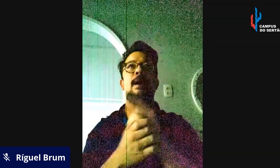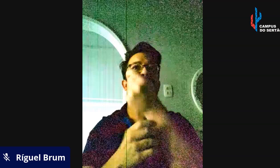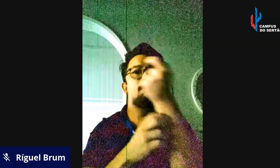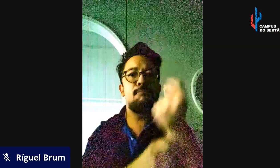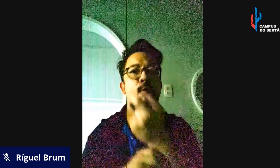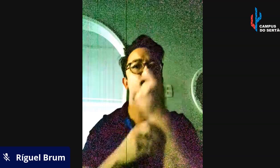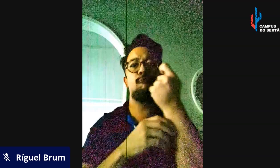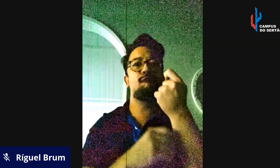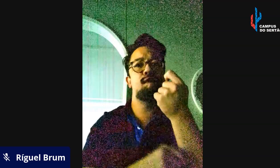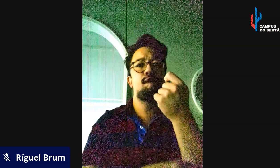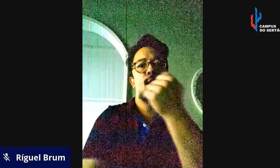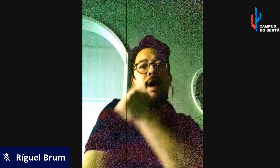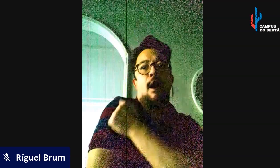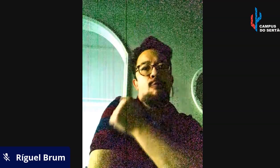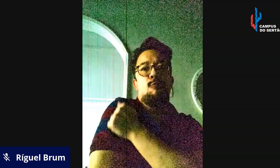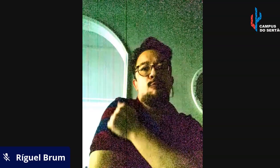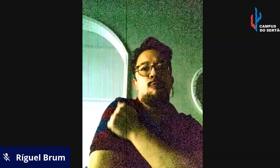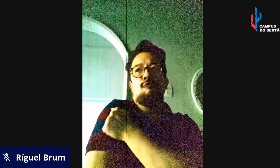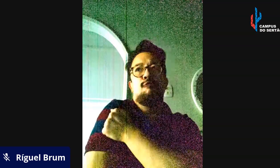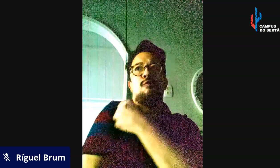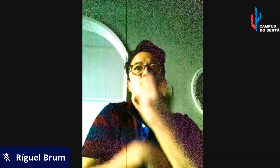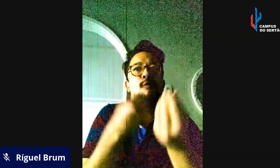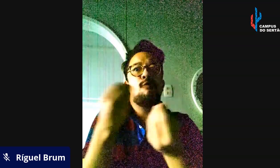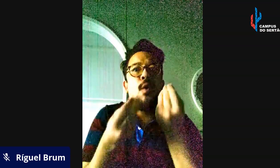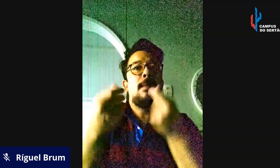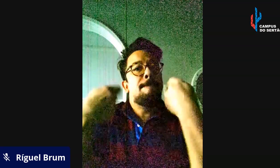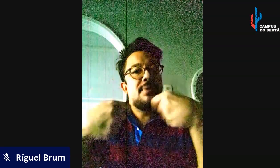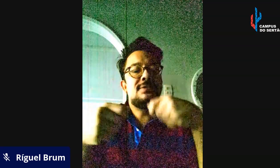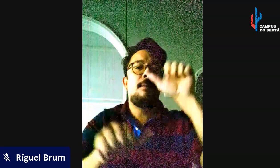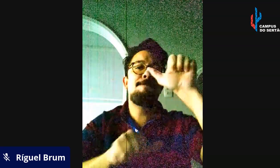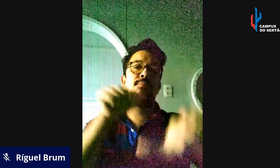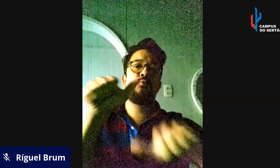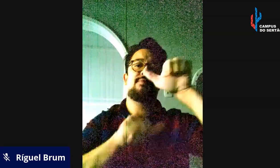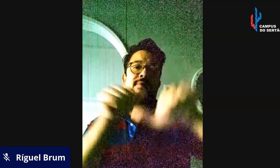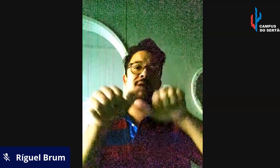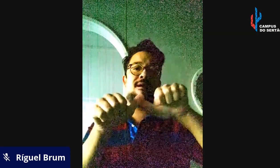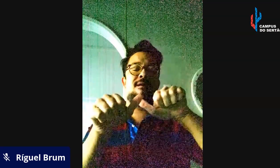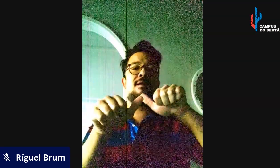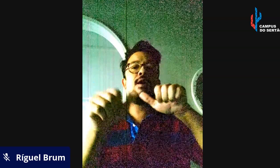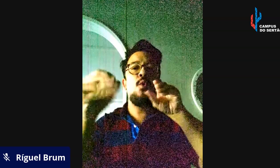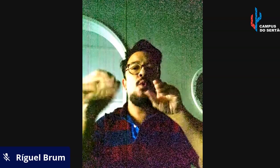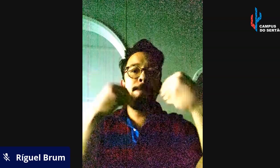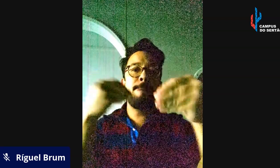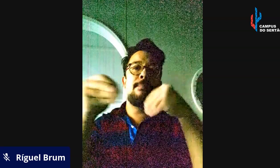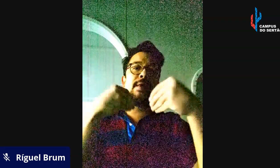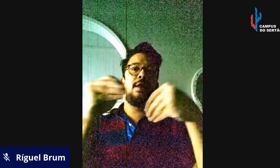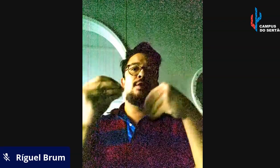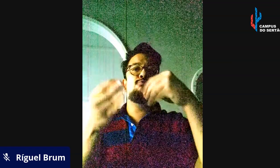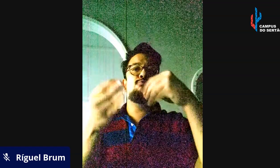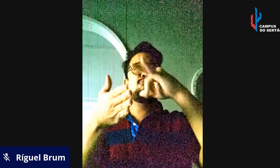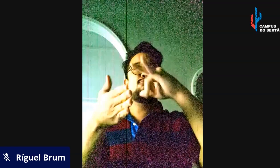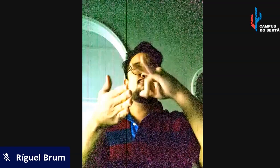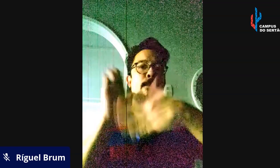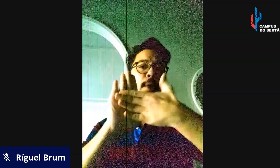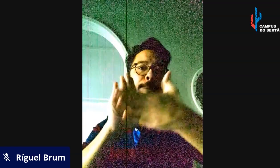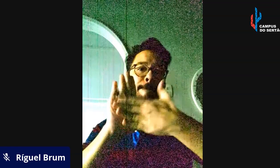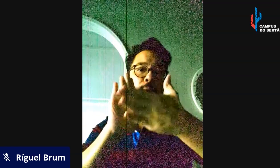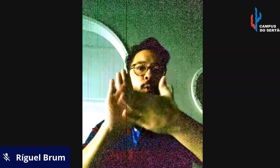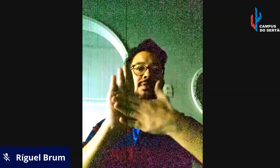regiões, em várias cidades do estado, acontece isso. Não existe o número de alunos suficiente. Então, como se altera isso?